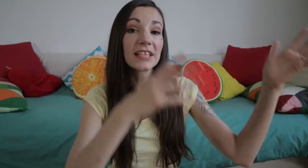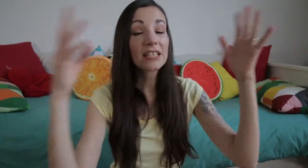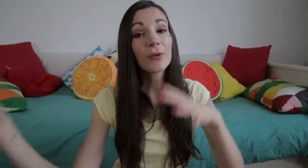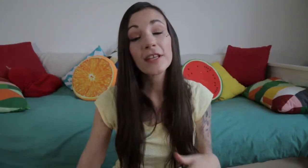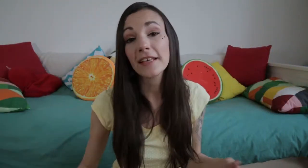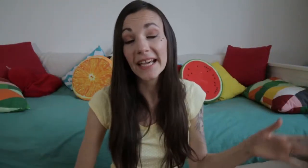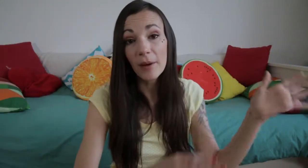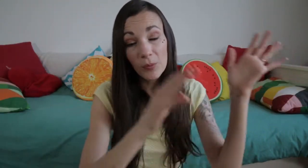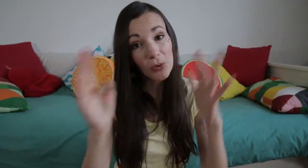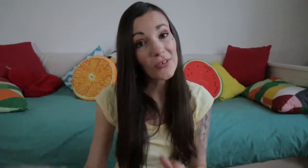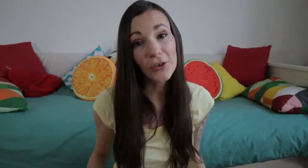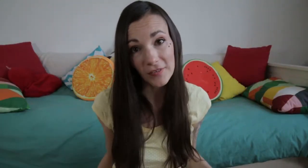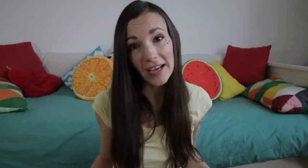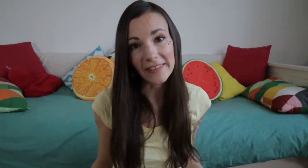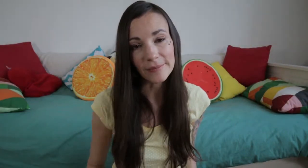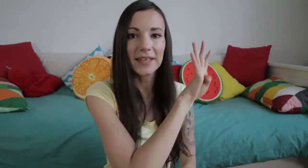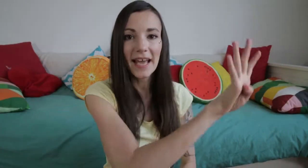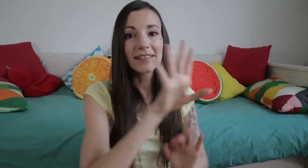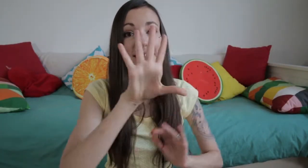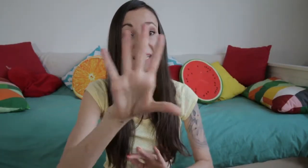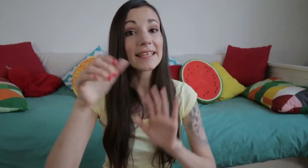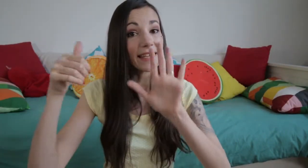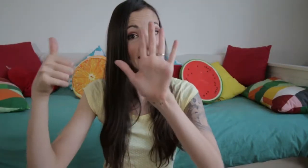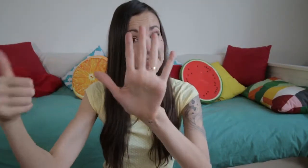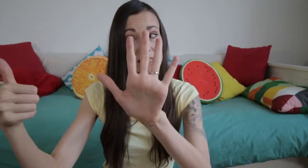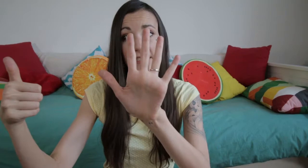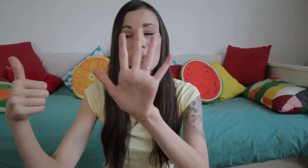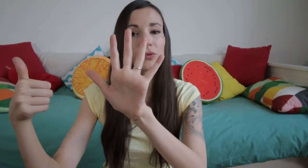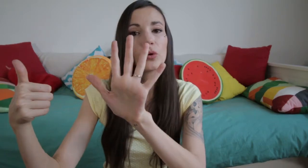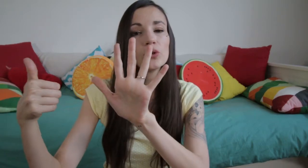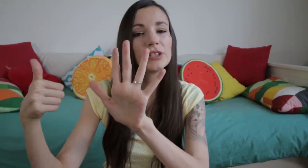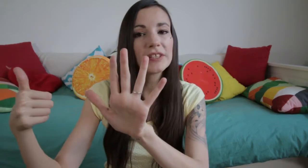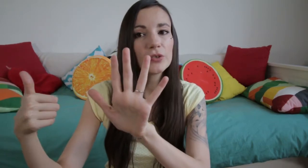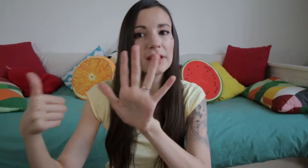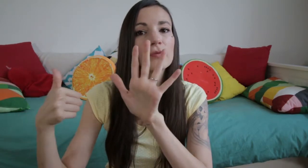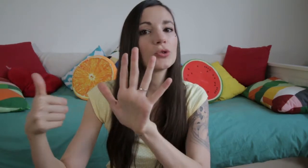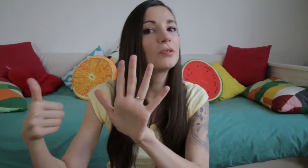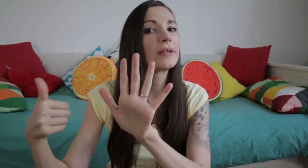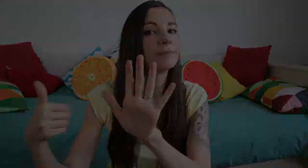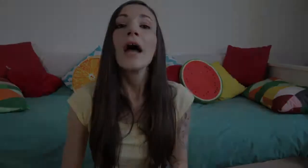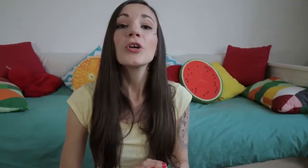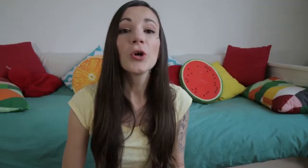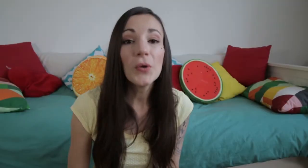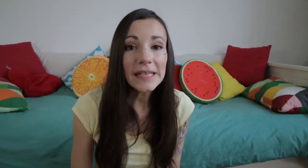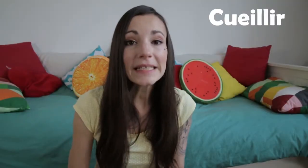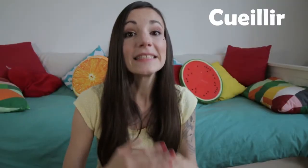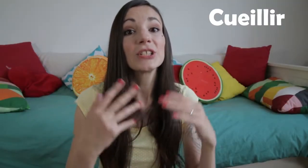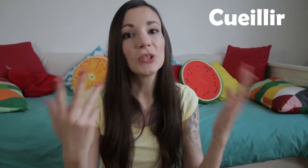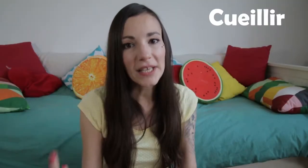rythme et c'est agréable pour l'enfant qui va regarder. 4, 5 et 6, il n'y a pas trop de difficultés, vous me suivez. Cueillir des cerises.